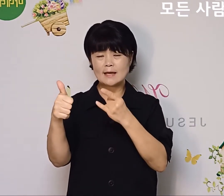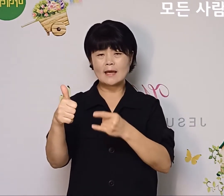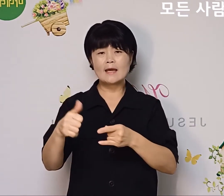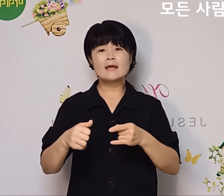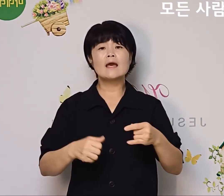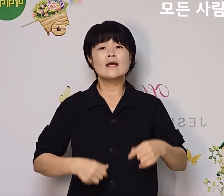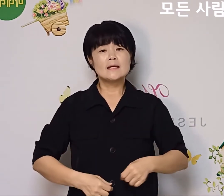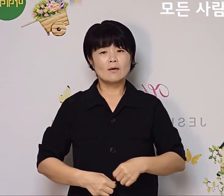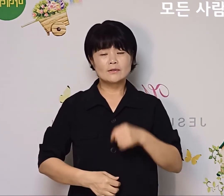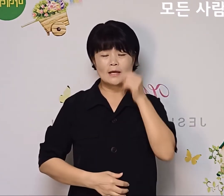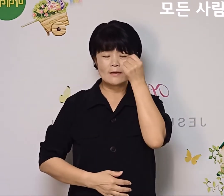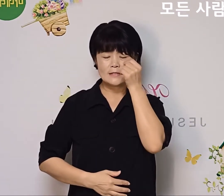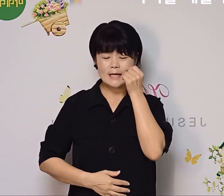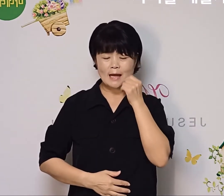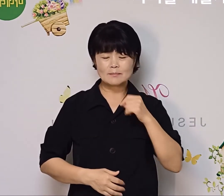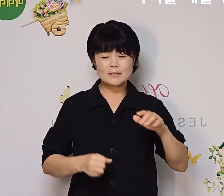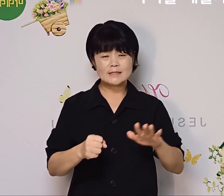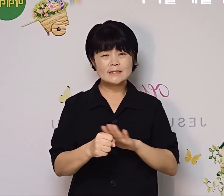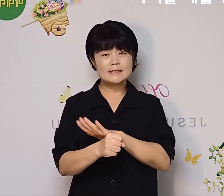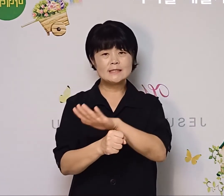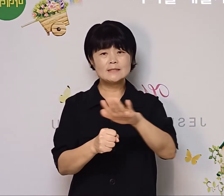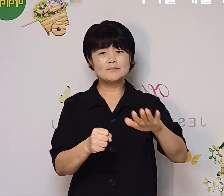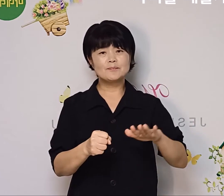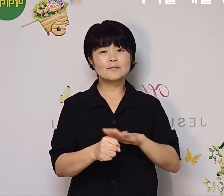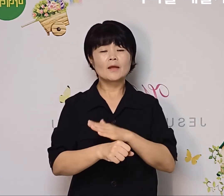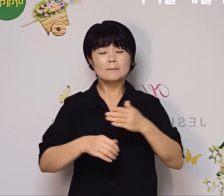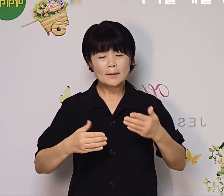사람들에게 어떻게 해요? 자비를